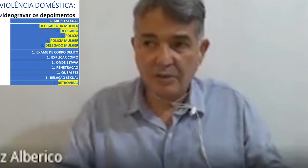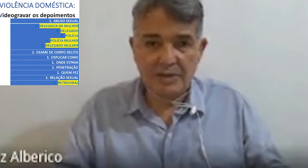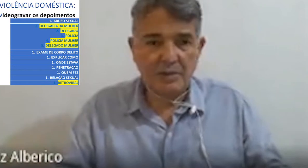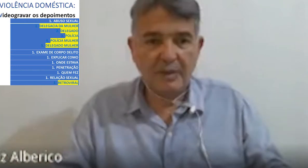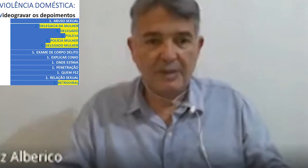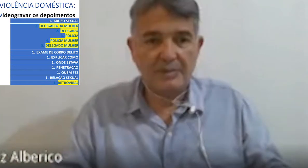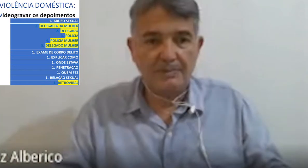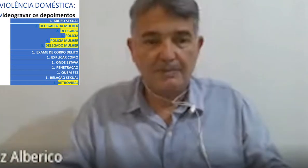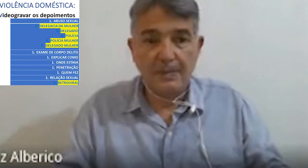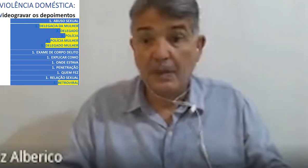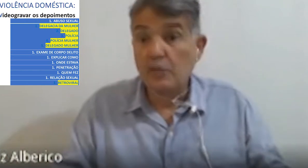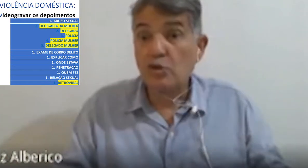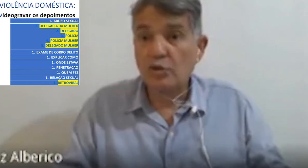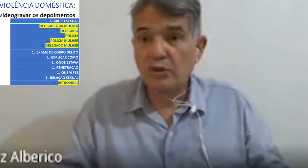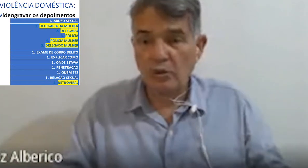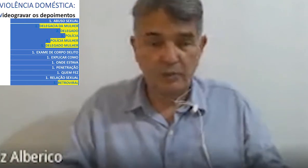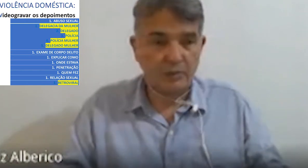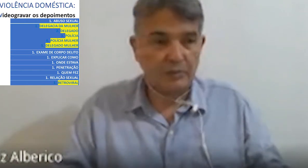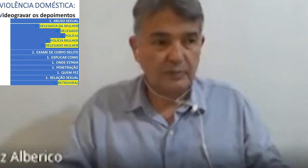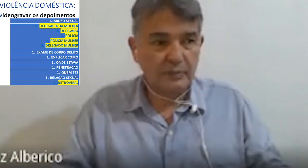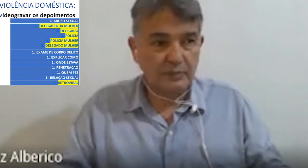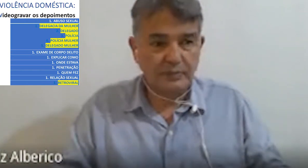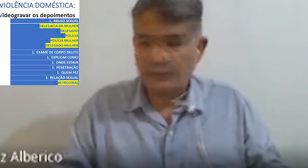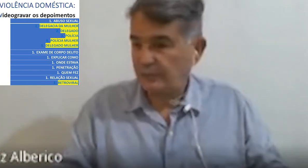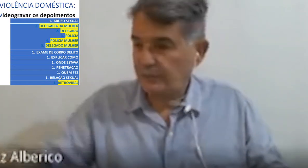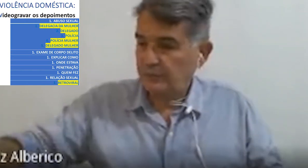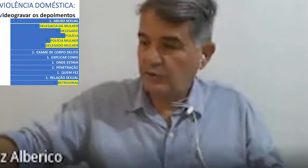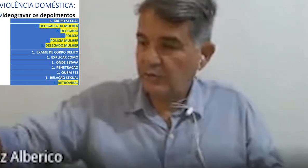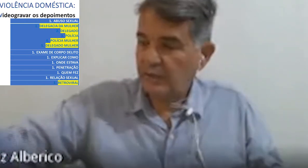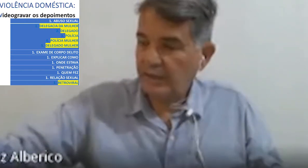informação a mais. Jogo de corpo. Deixa eu botar aqui.